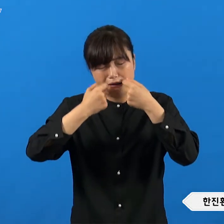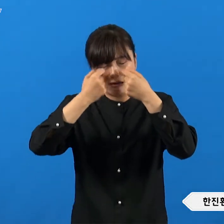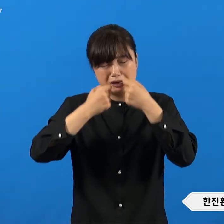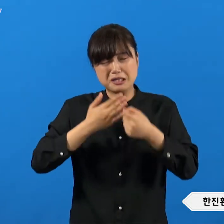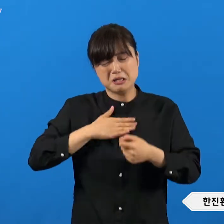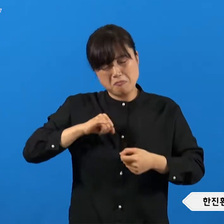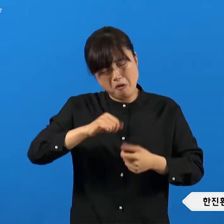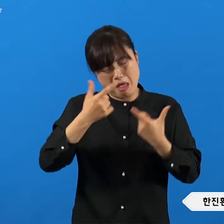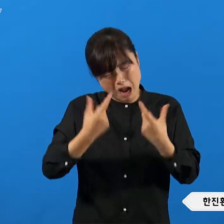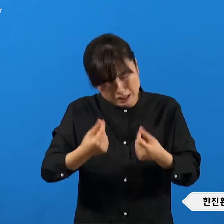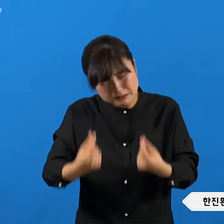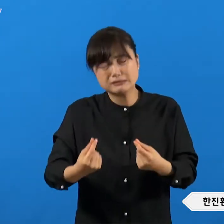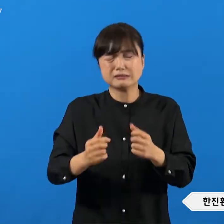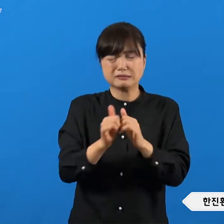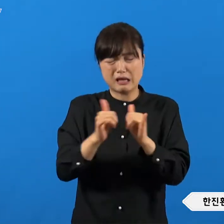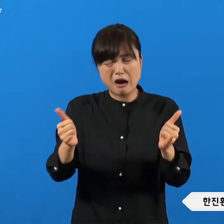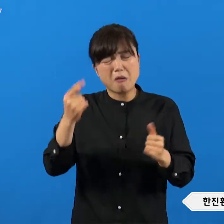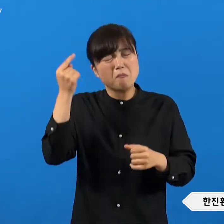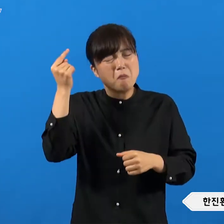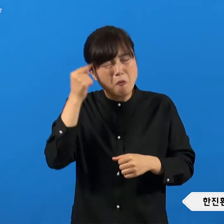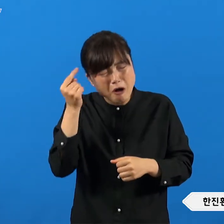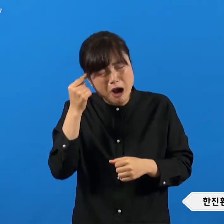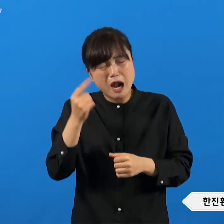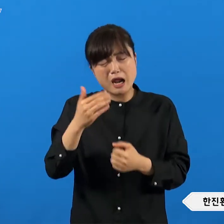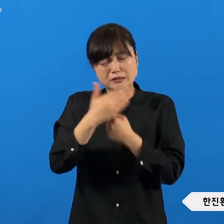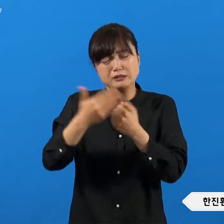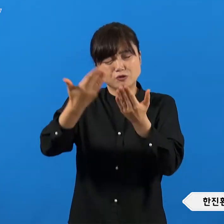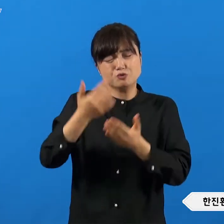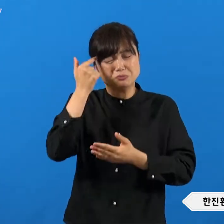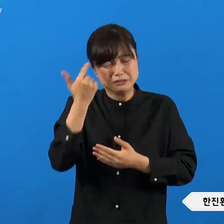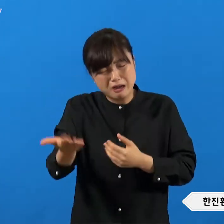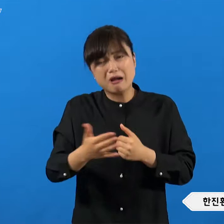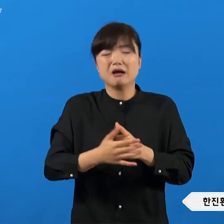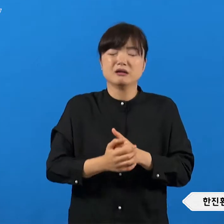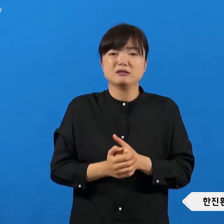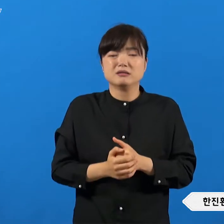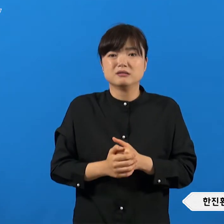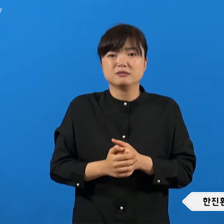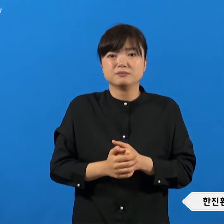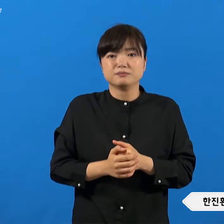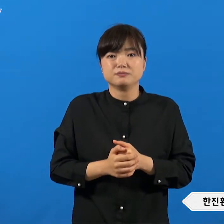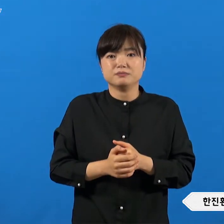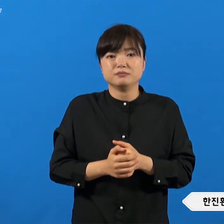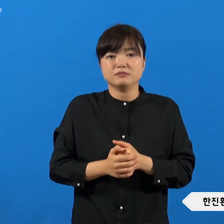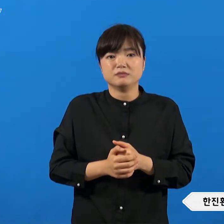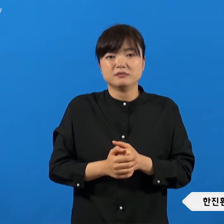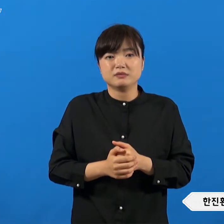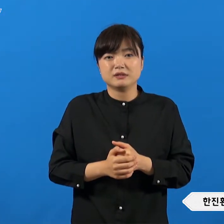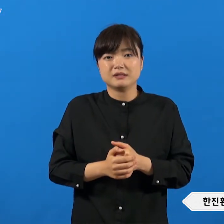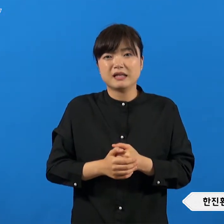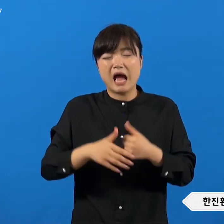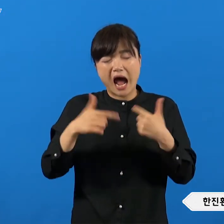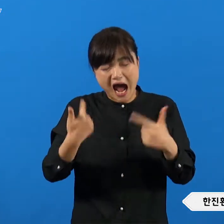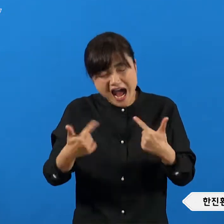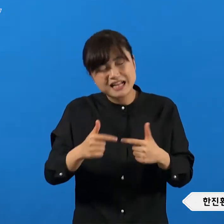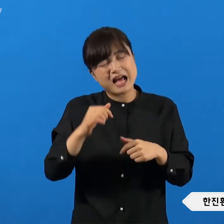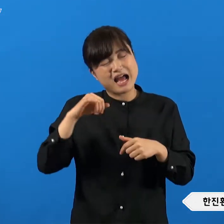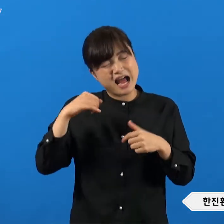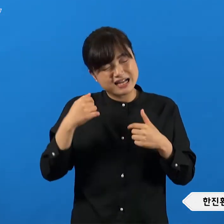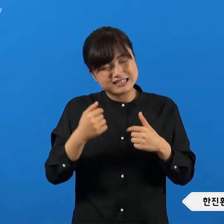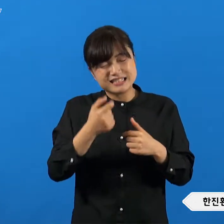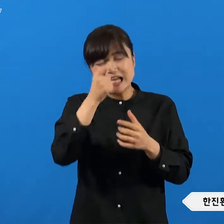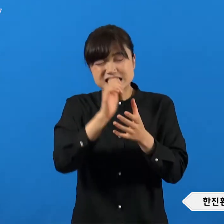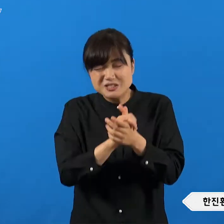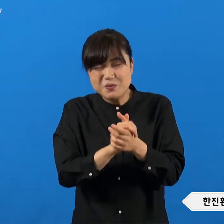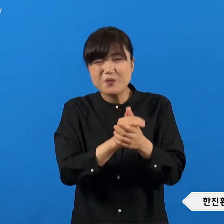이 버러지 같은 자식을 무엇을 보시고 이렇게 은혜를 베푸십니까? 하도 그러니까 중학생들이 그